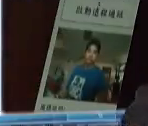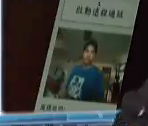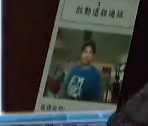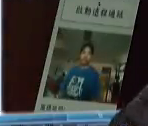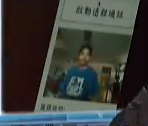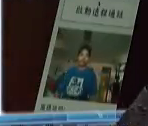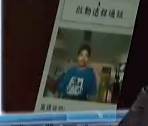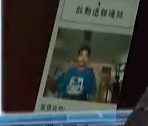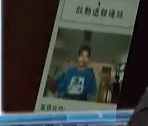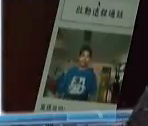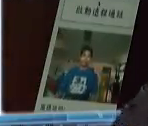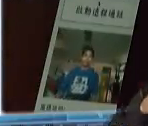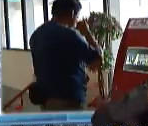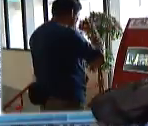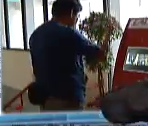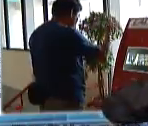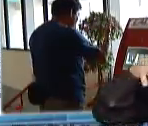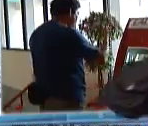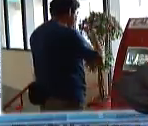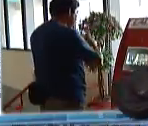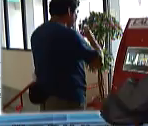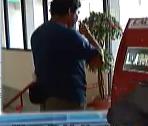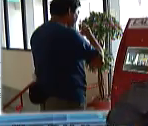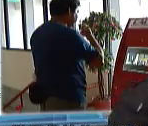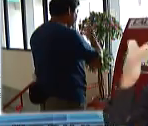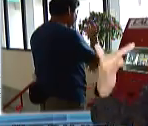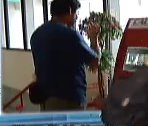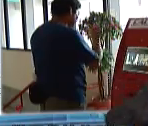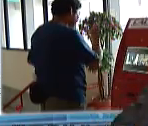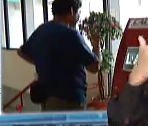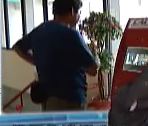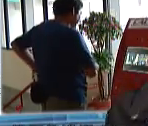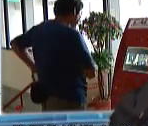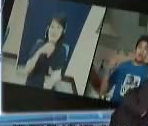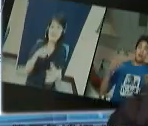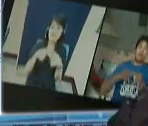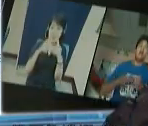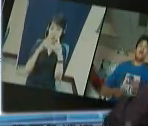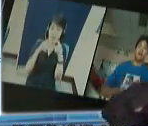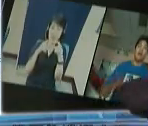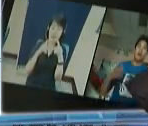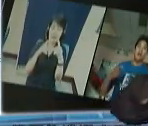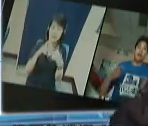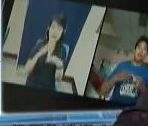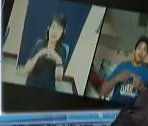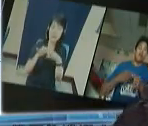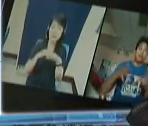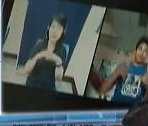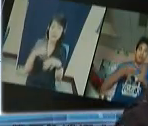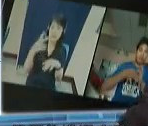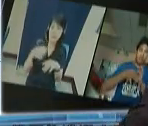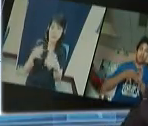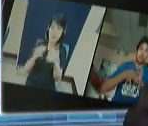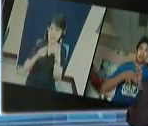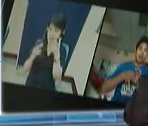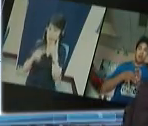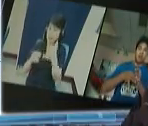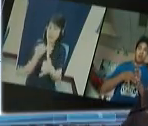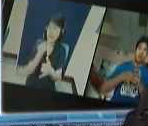停奥期间，有不少来自世界各地的听障人士，他们的沟通也是一大问题。而为了要服务